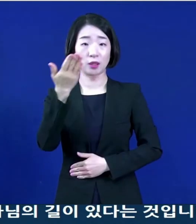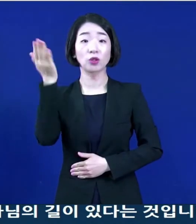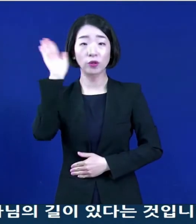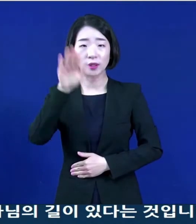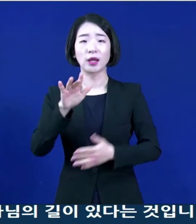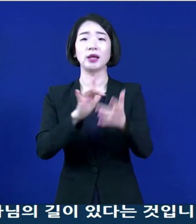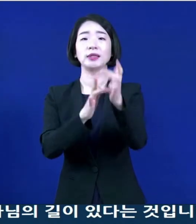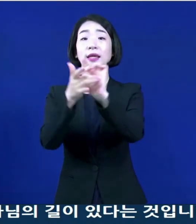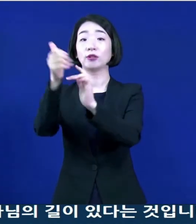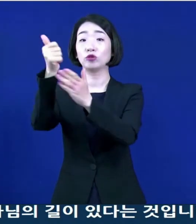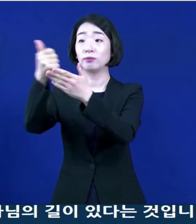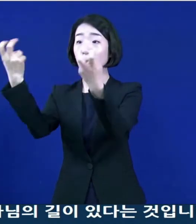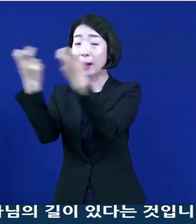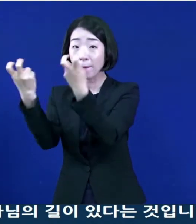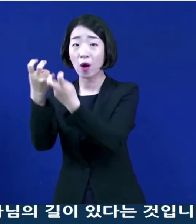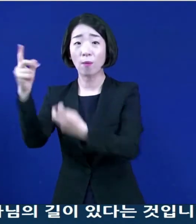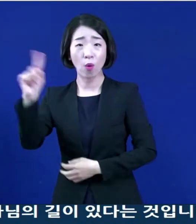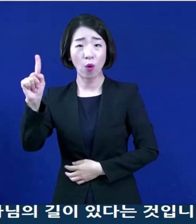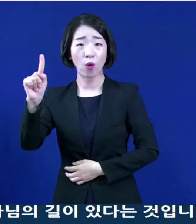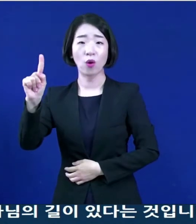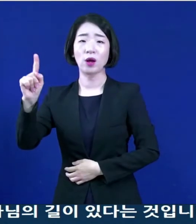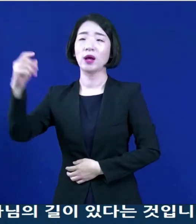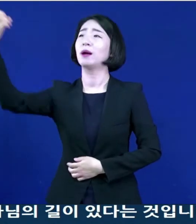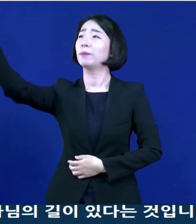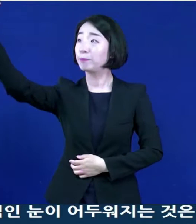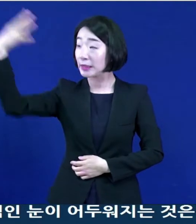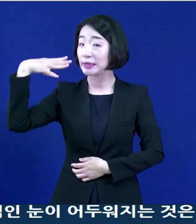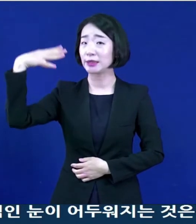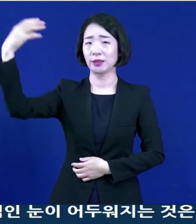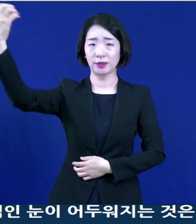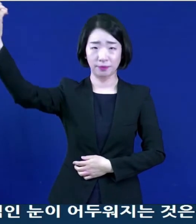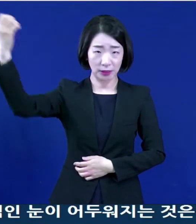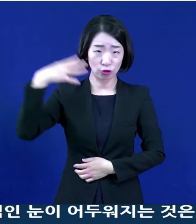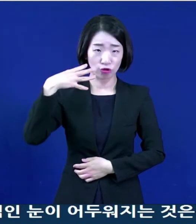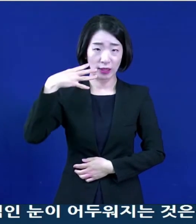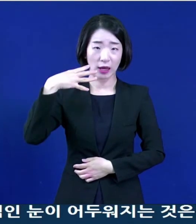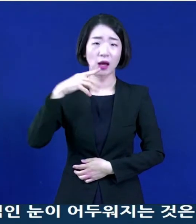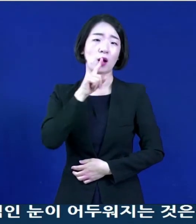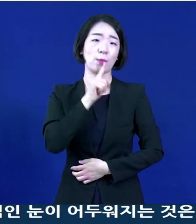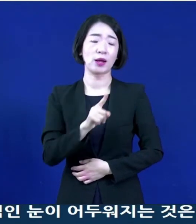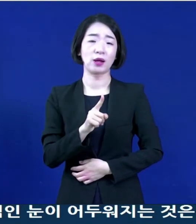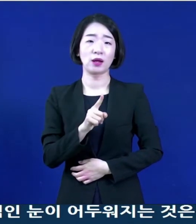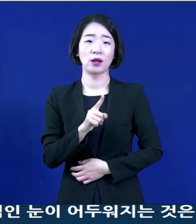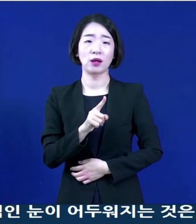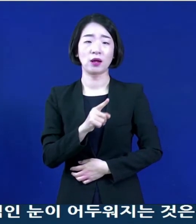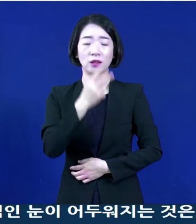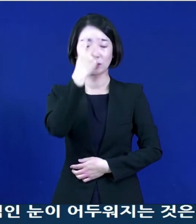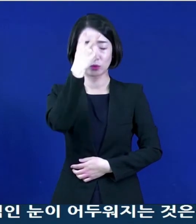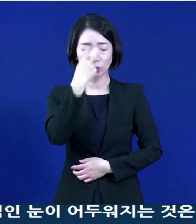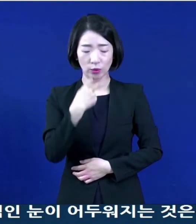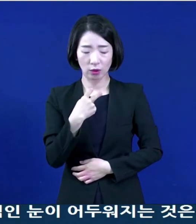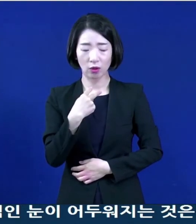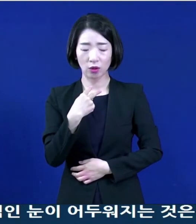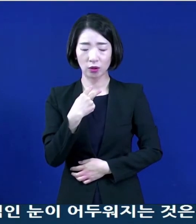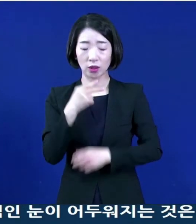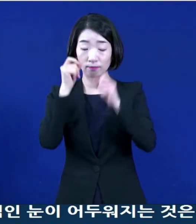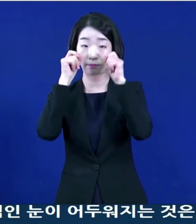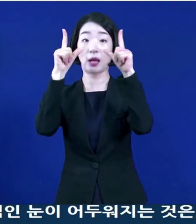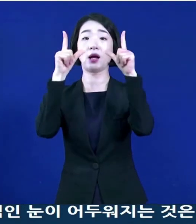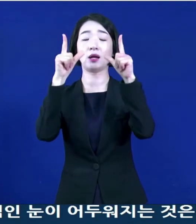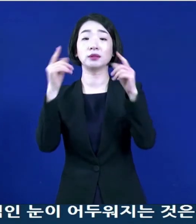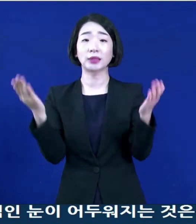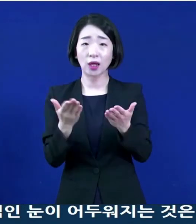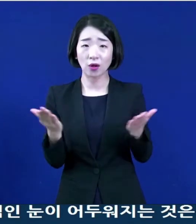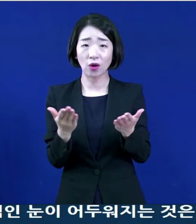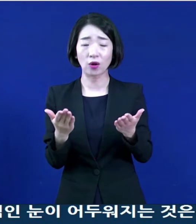방법은 빛을 비추어주는 방법이에요. 오늘 본문에 이 이야기가 소경이 눈을 뜨는 사건, 빛이 비추어주는 사건입니다. 5절을